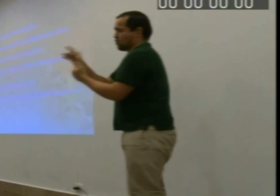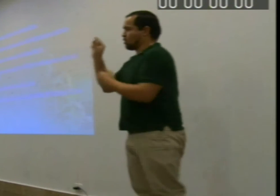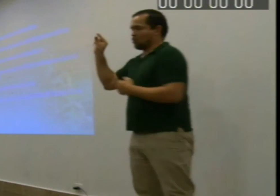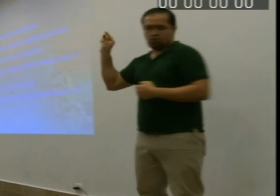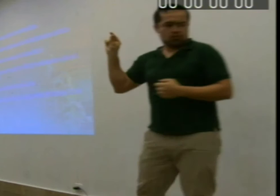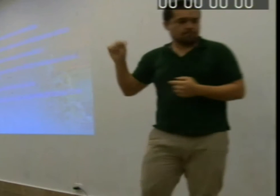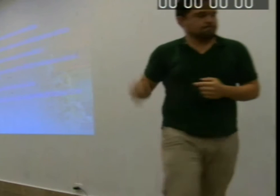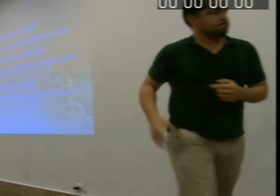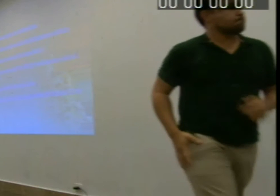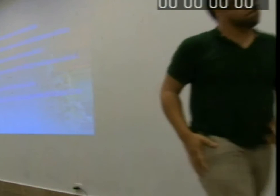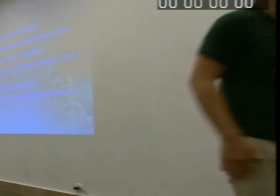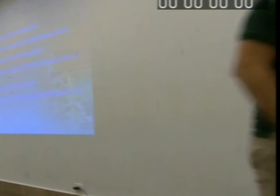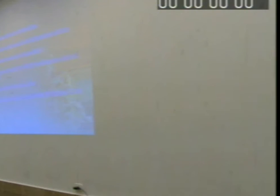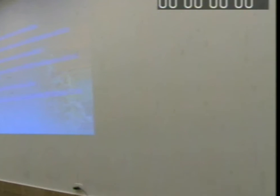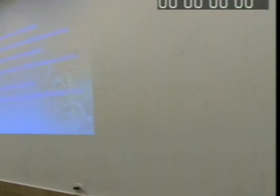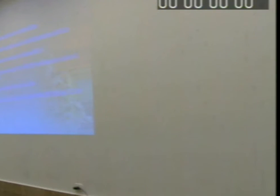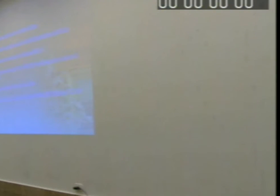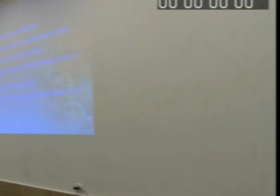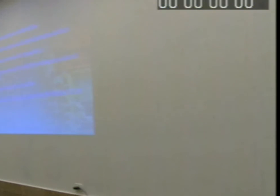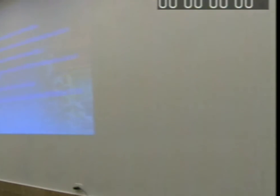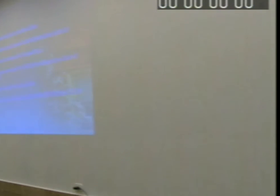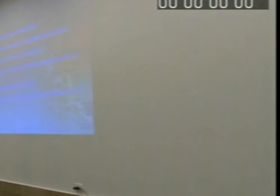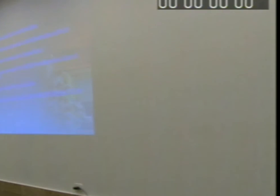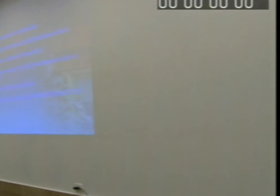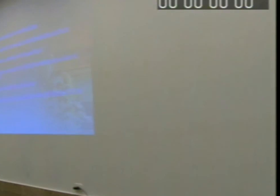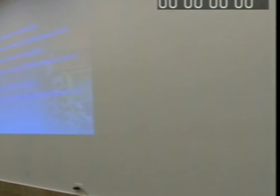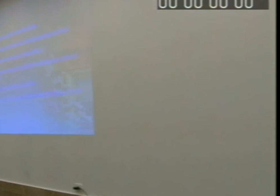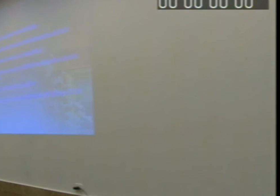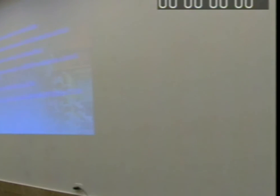oralizado agora eu vou mostrar alguns